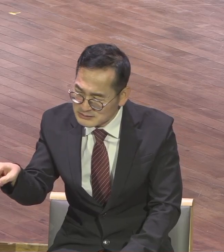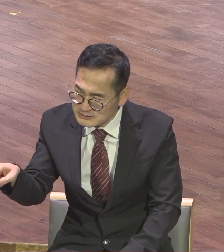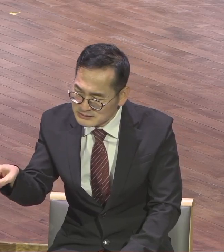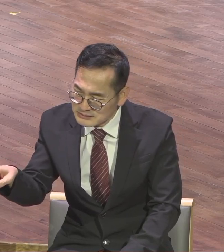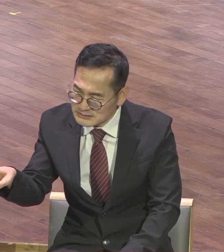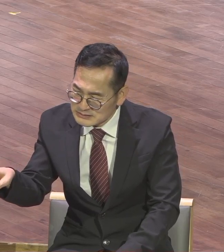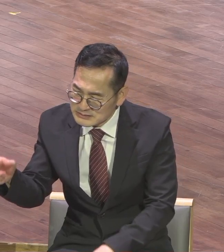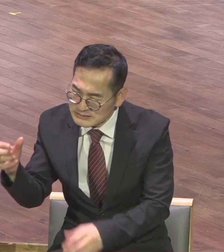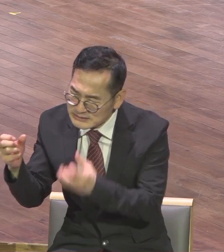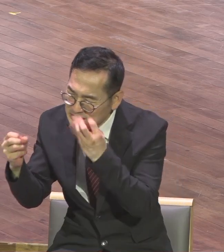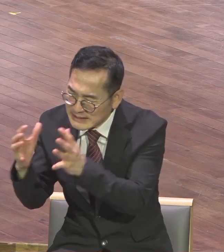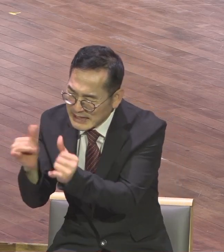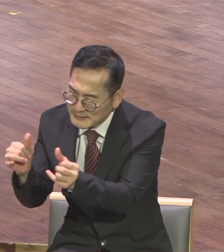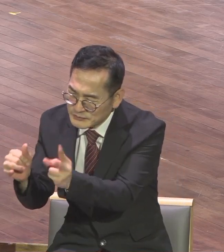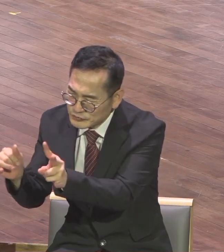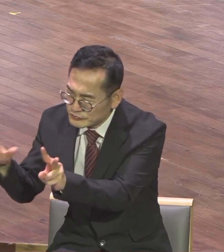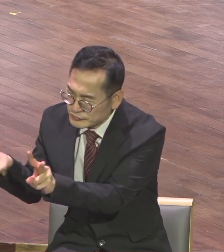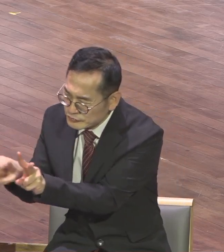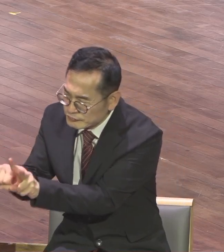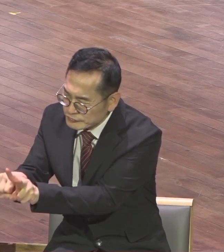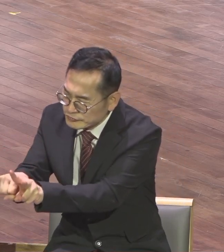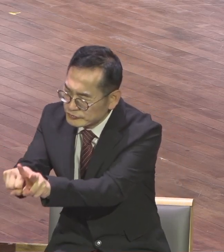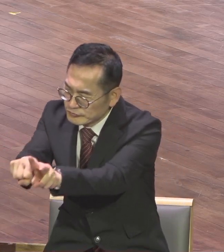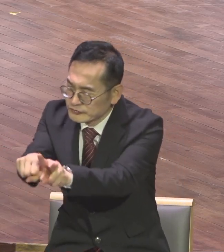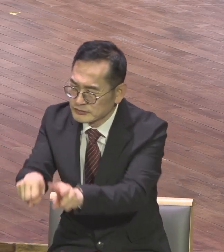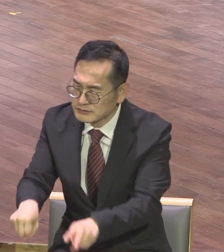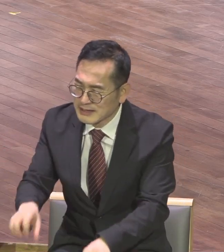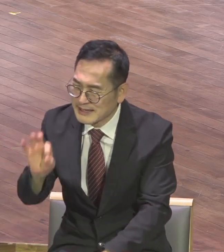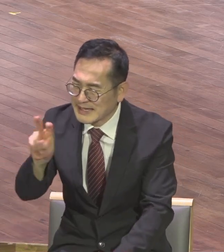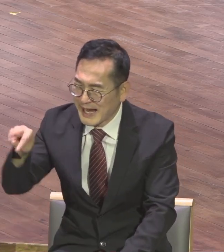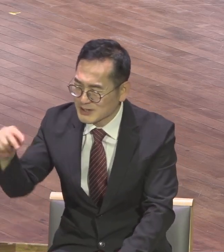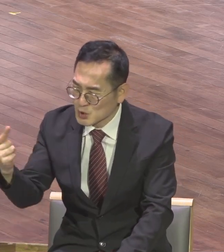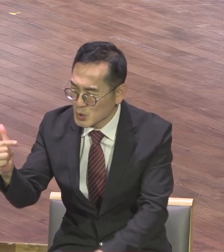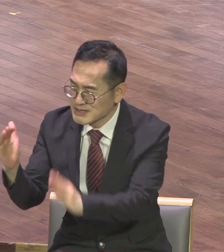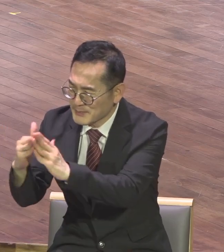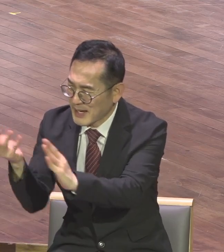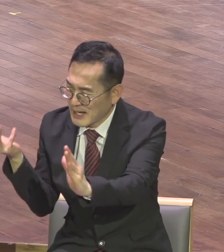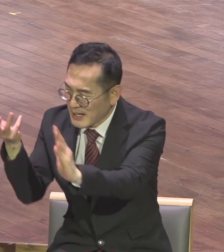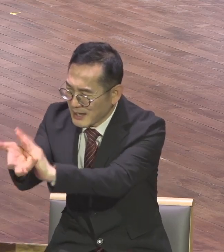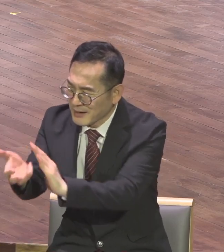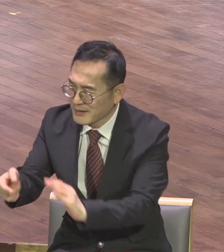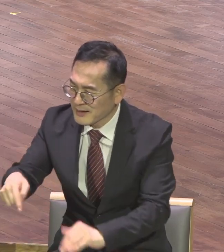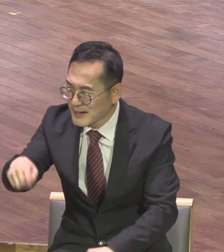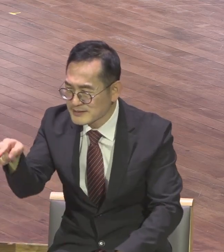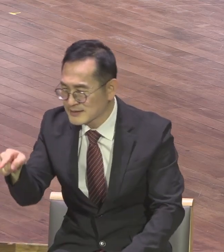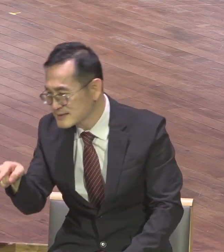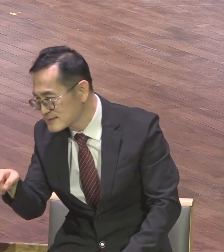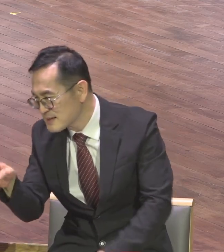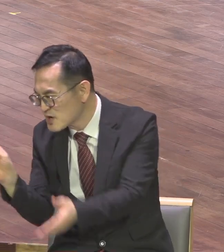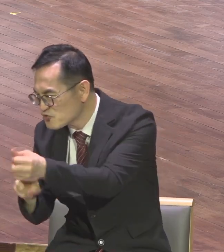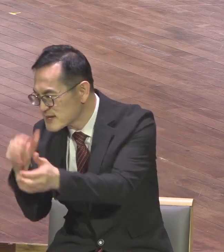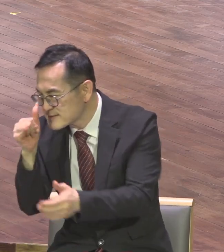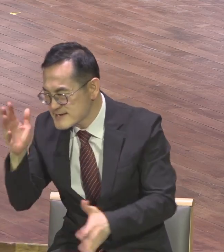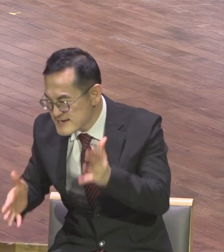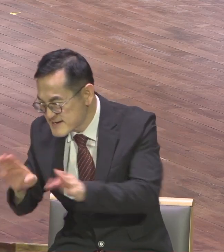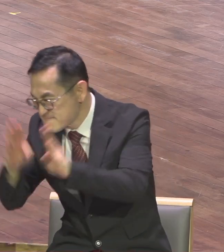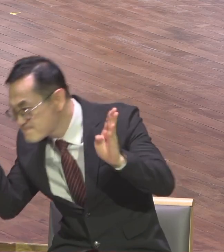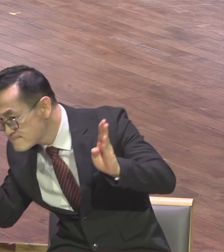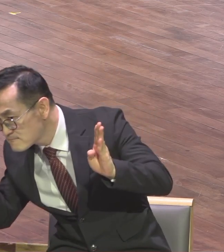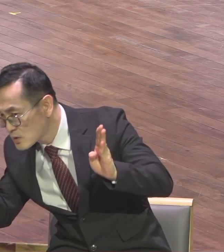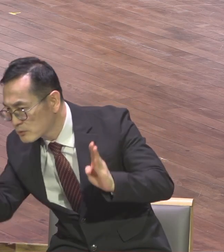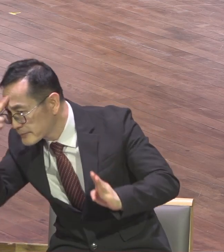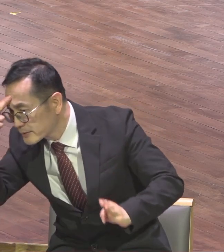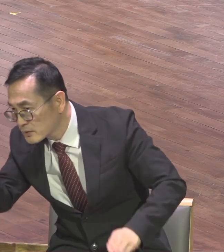데리고 때를 지어 성을 소동하게 하여 야손의 집에 침입하여 그들을 백성에게 끌어내려고 찾았으나 발견하지